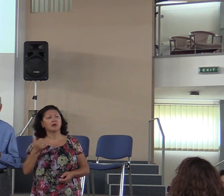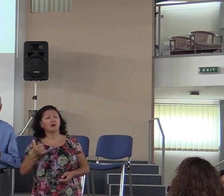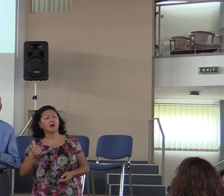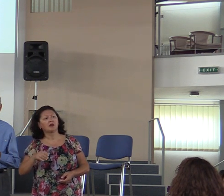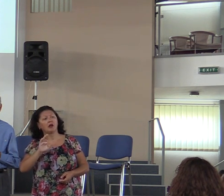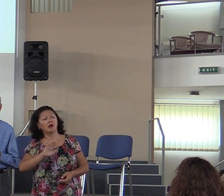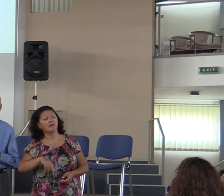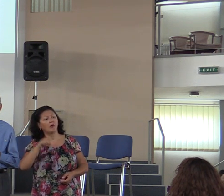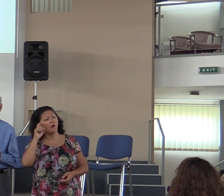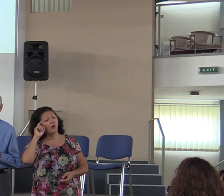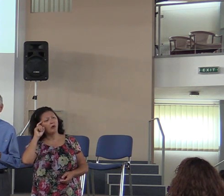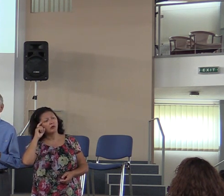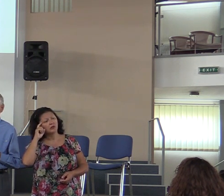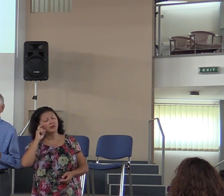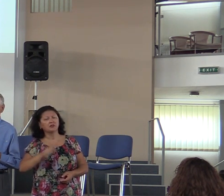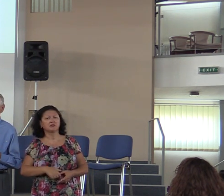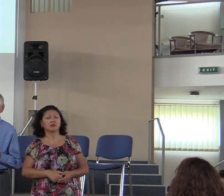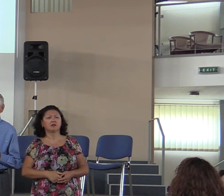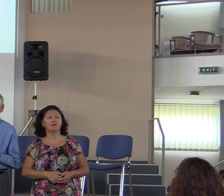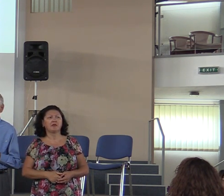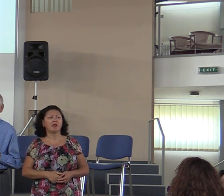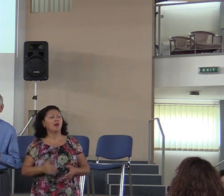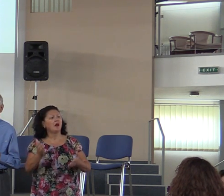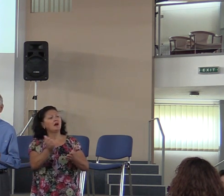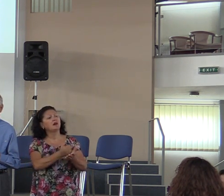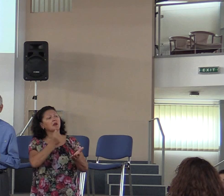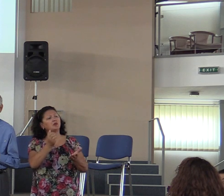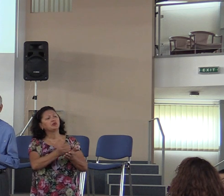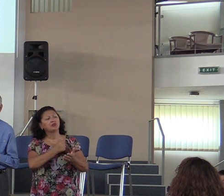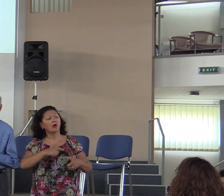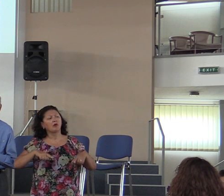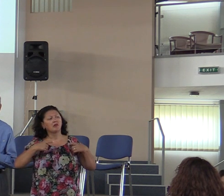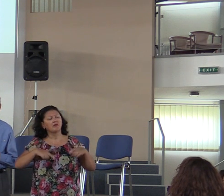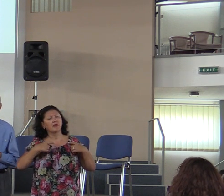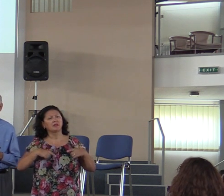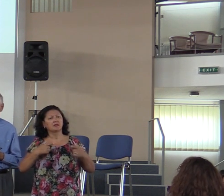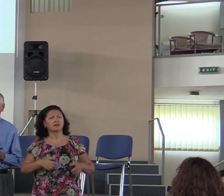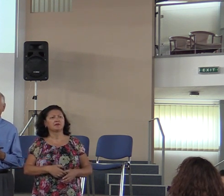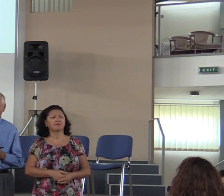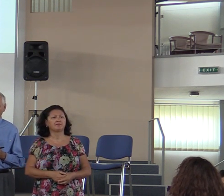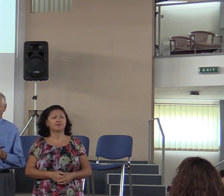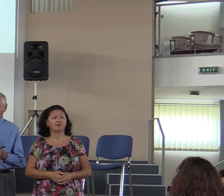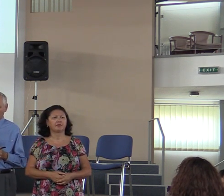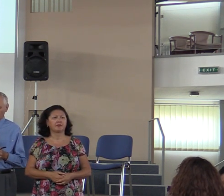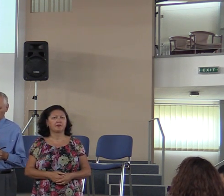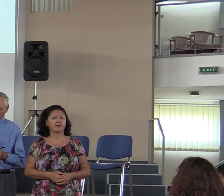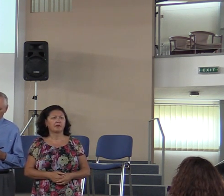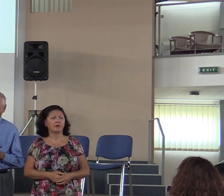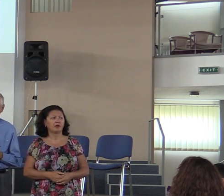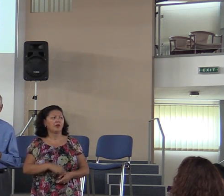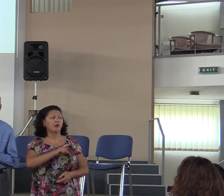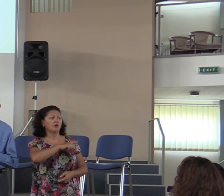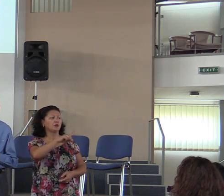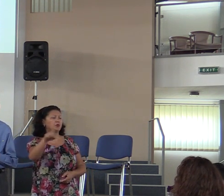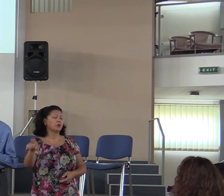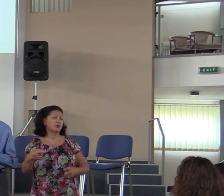credință făceau față încercărilor sau problemelor într-un mod diferit. Everyone cried. Toți